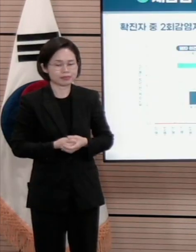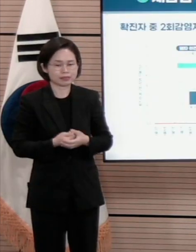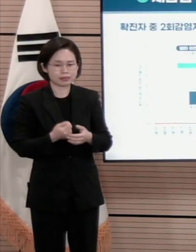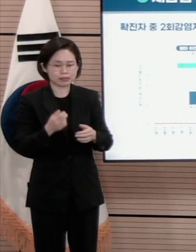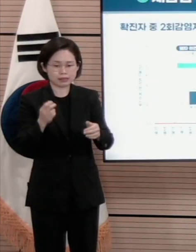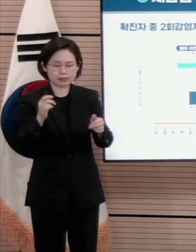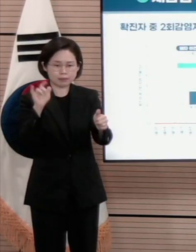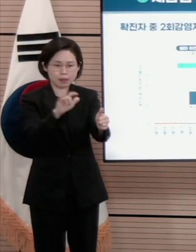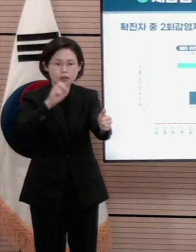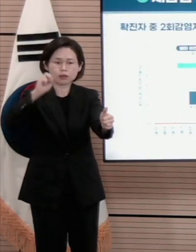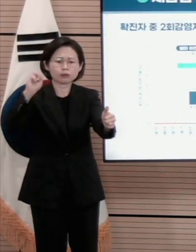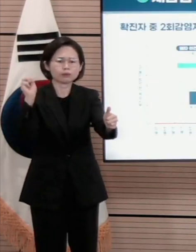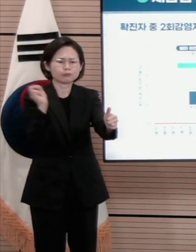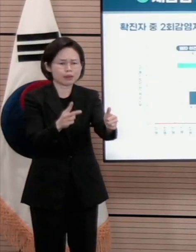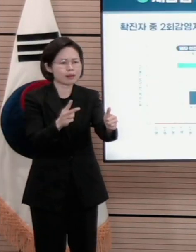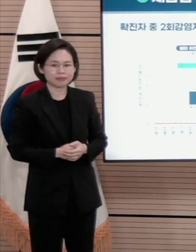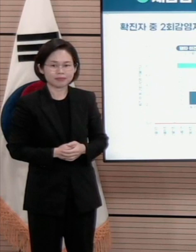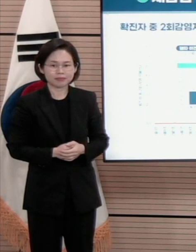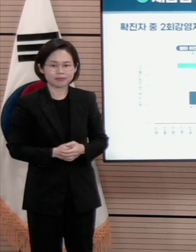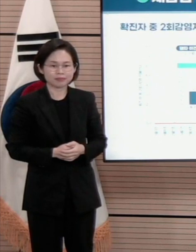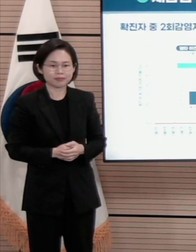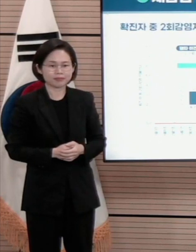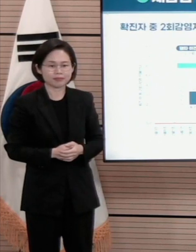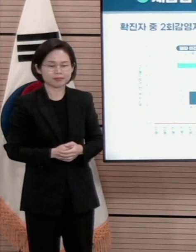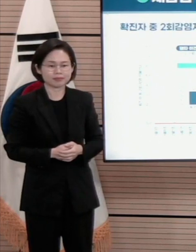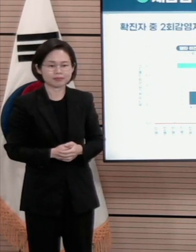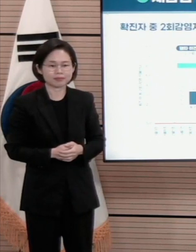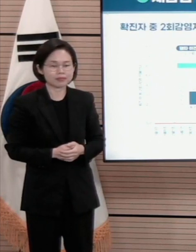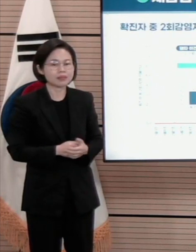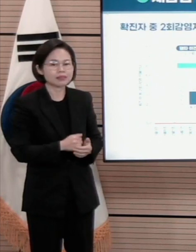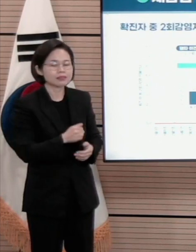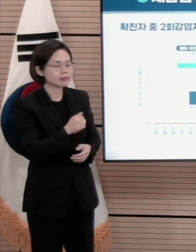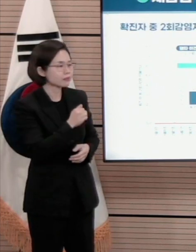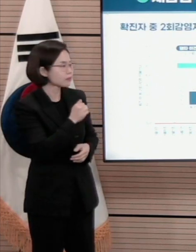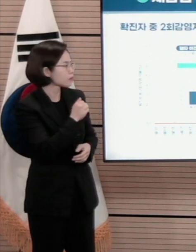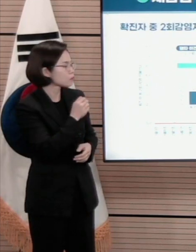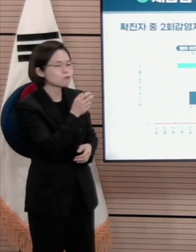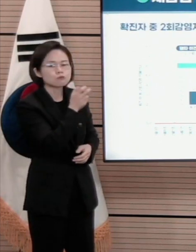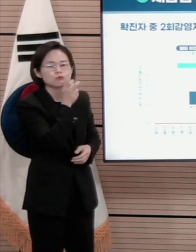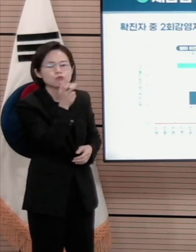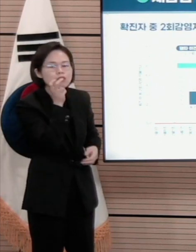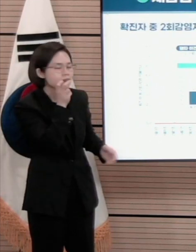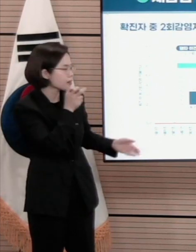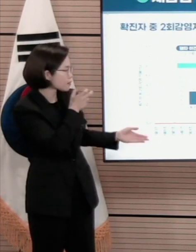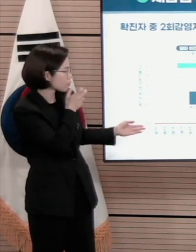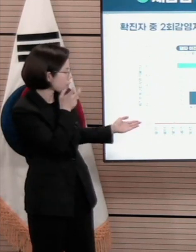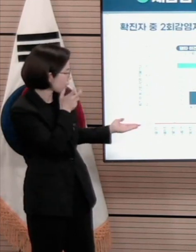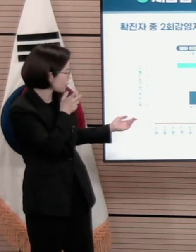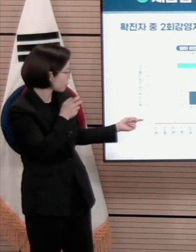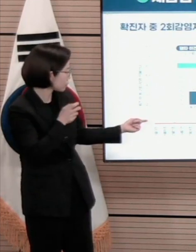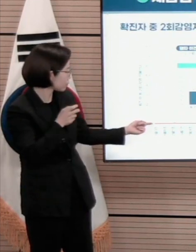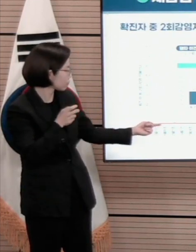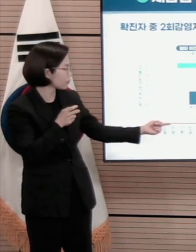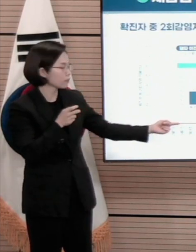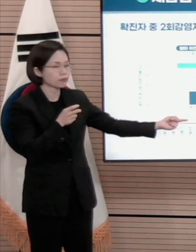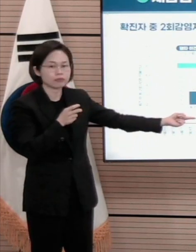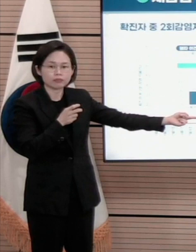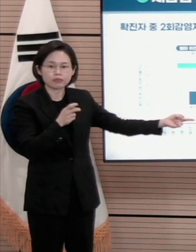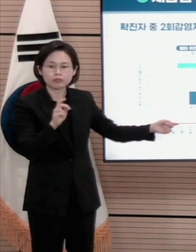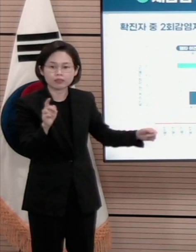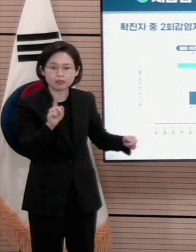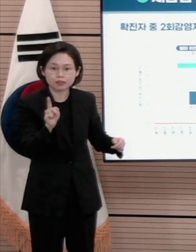추정 사례 현황입니다. 이 오렌지색 선이 전체 감염자